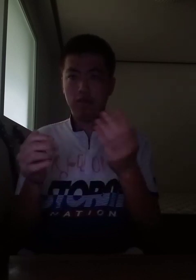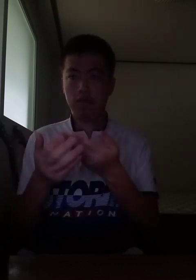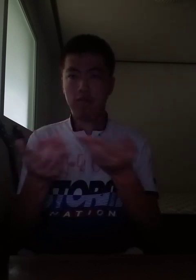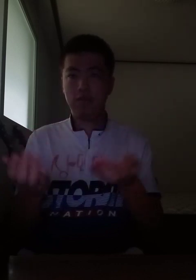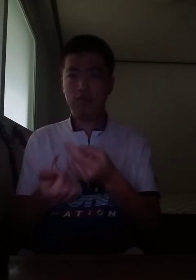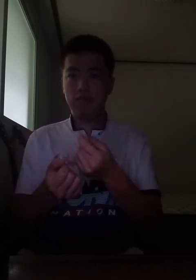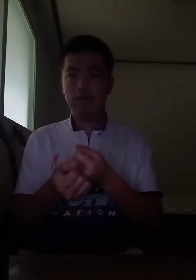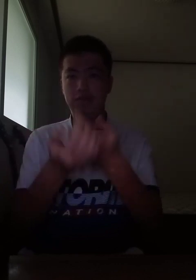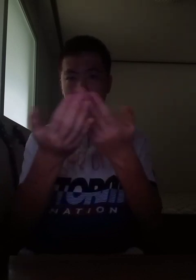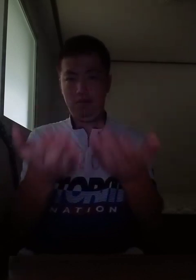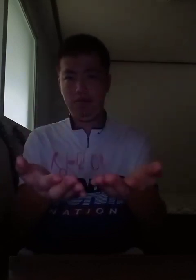강창구 기자입니다.